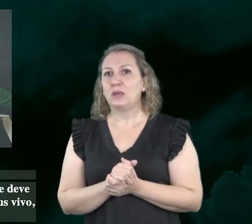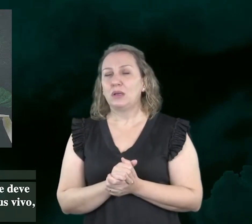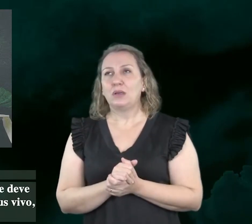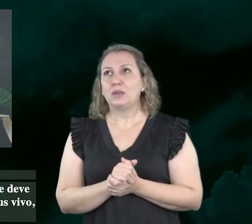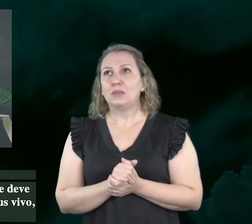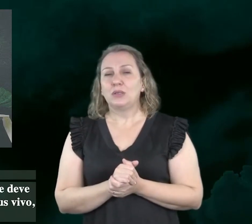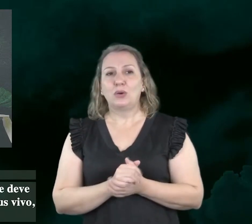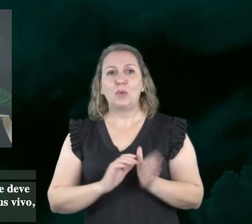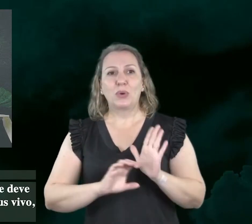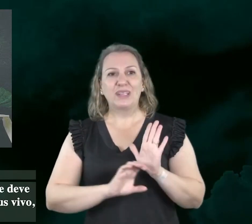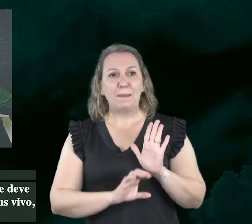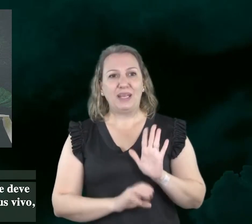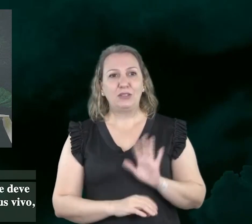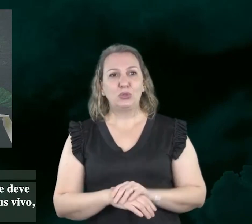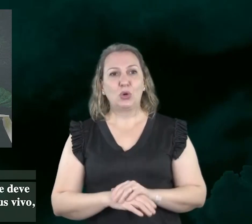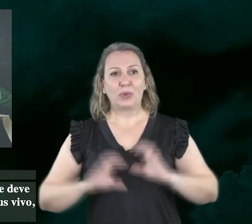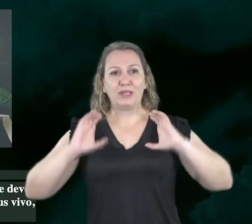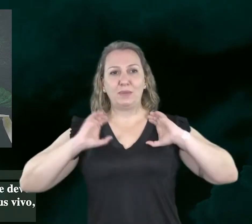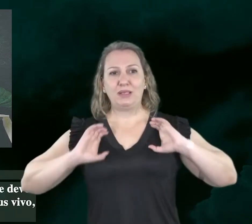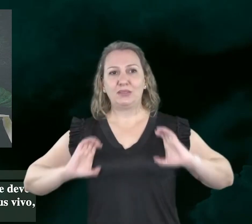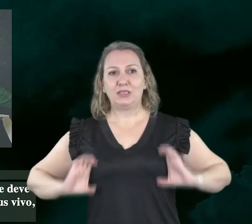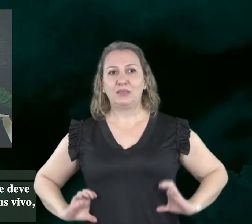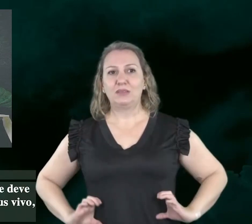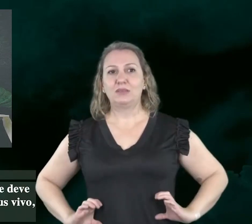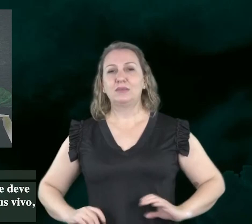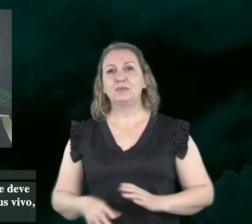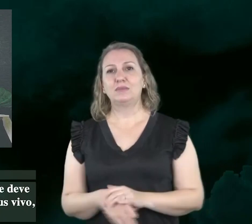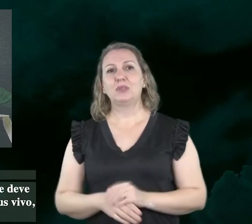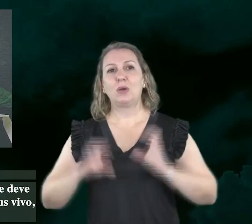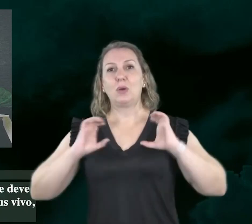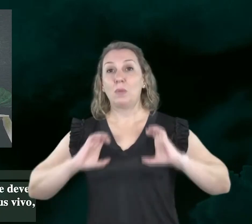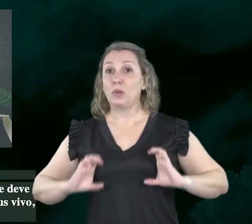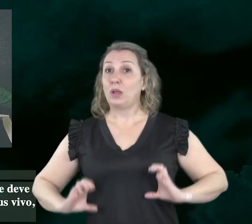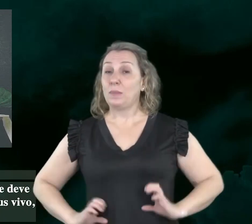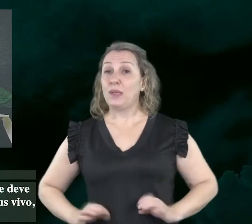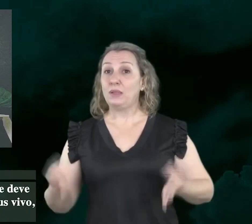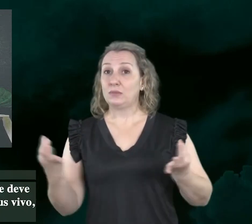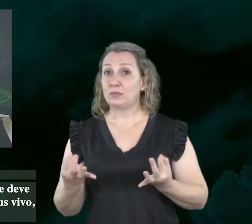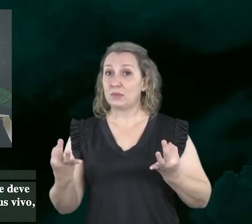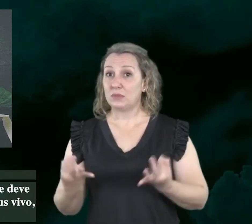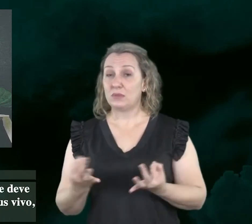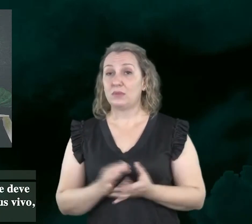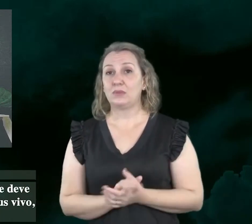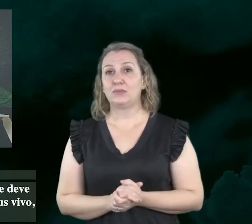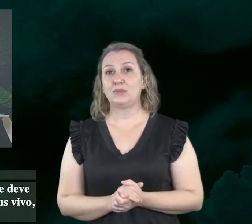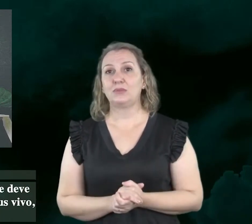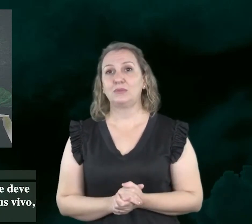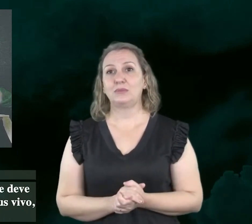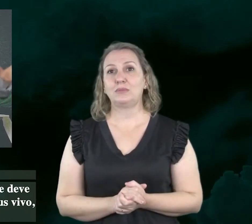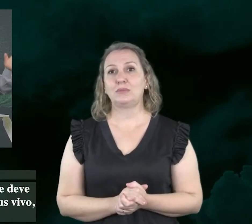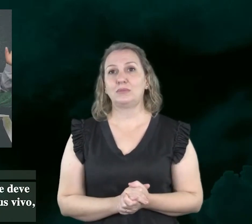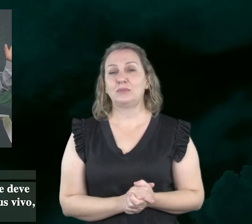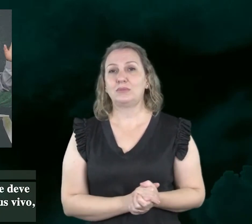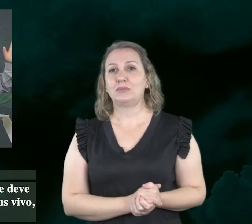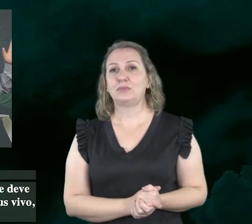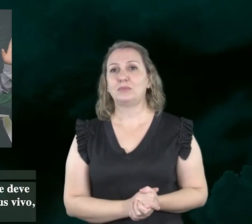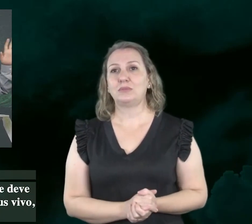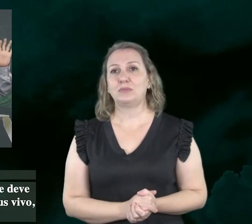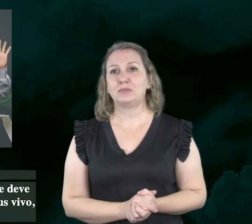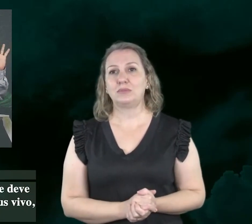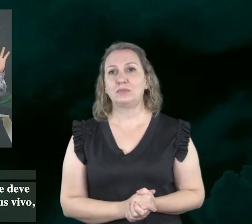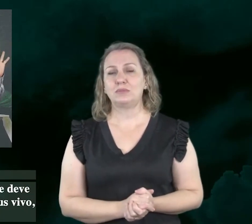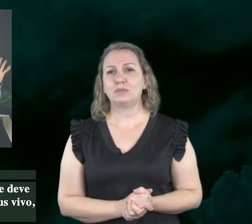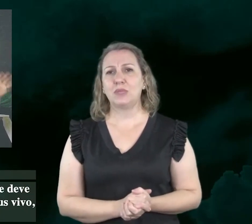vivo, coluna e baluarte da verdade. Meus queridos irmãos,